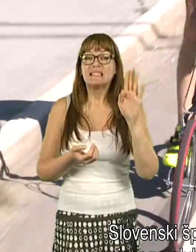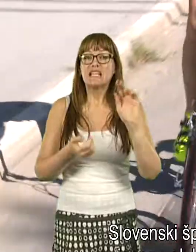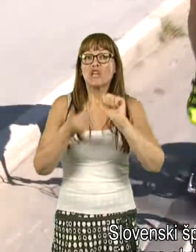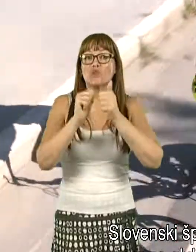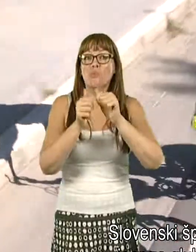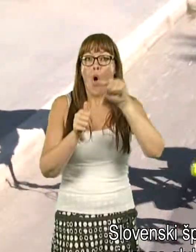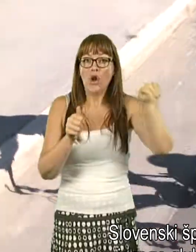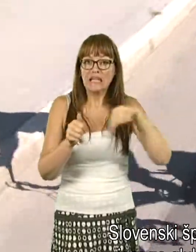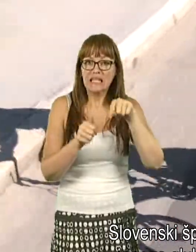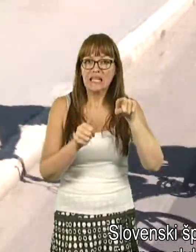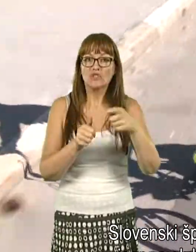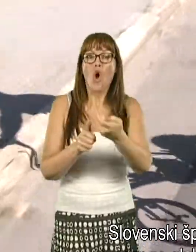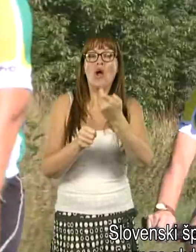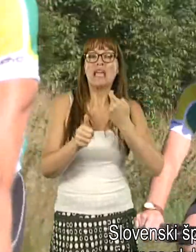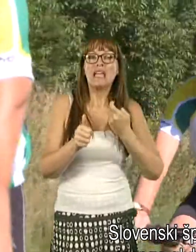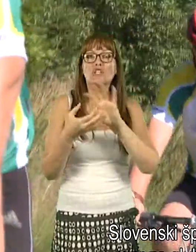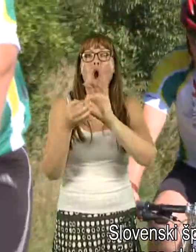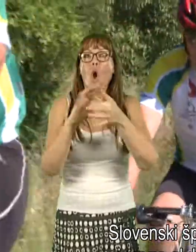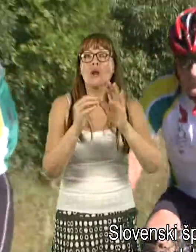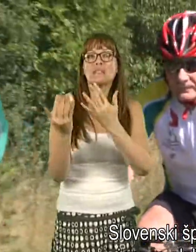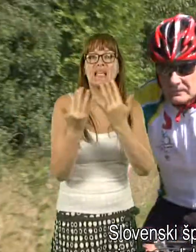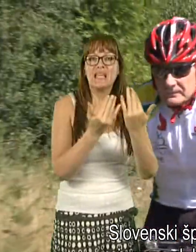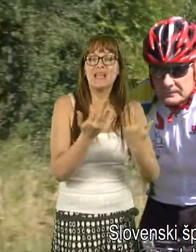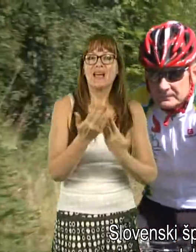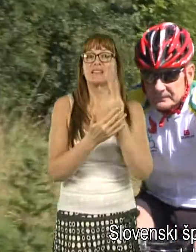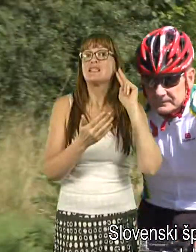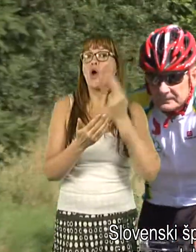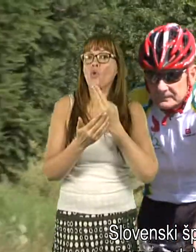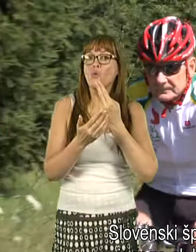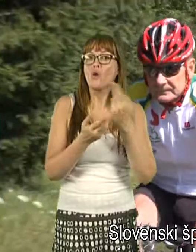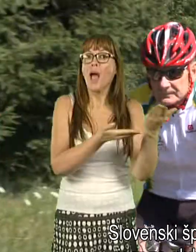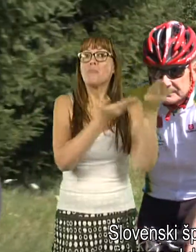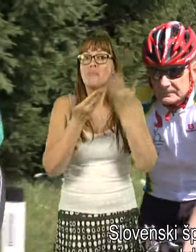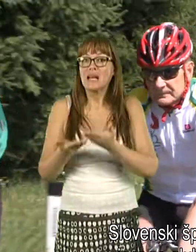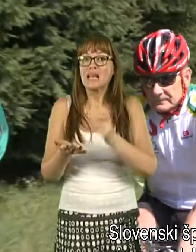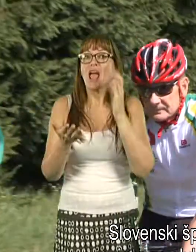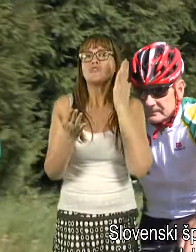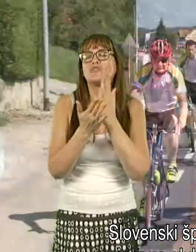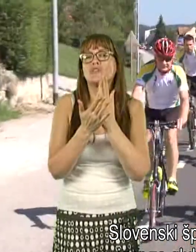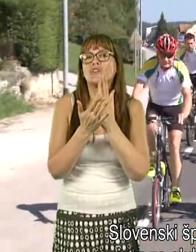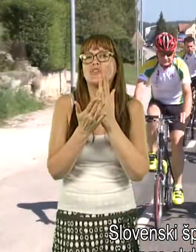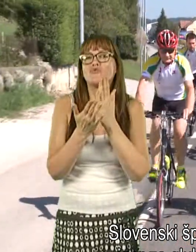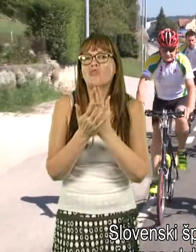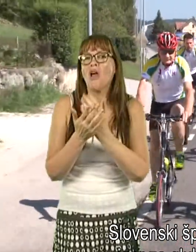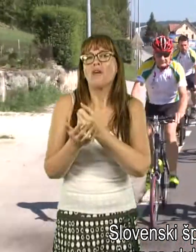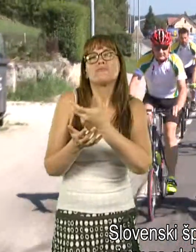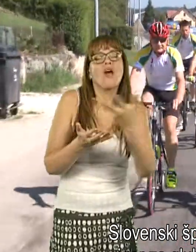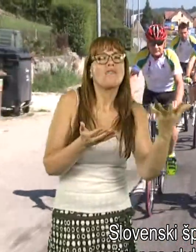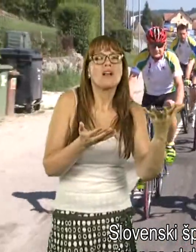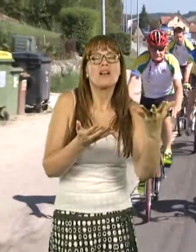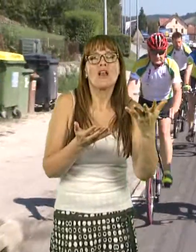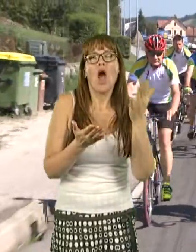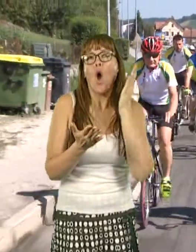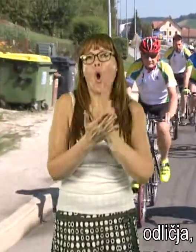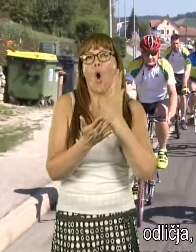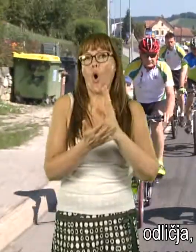Slovenski športniki so z olimpijskih iger za gluhe prinesli že številna odličja, tudi prve medalje za samostojno Slovenijo.